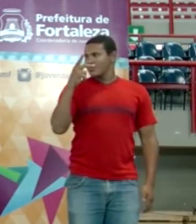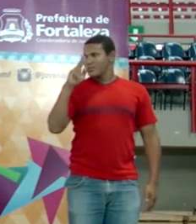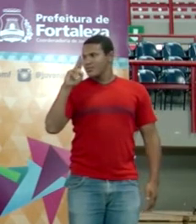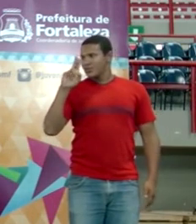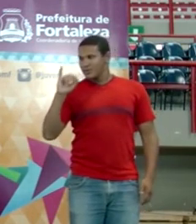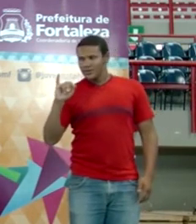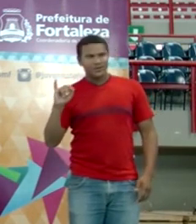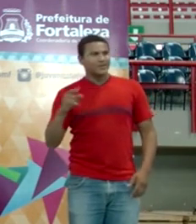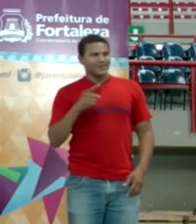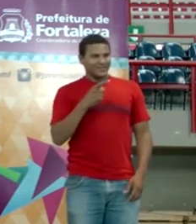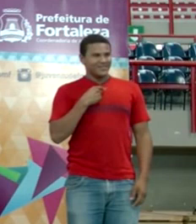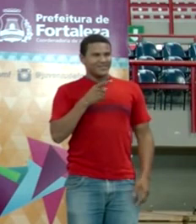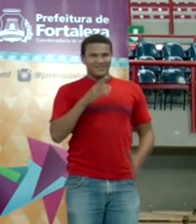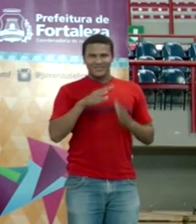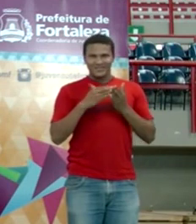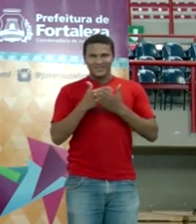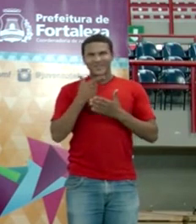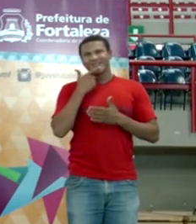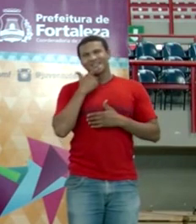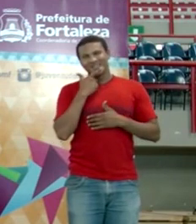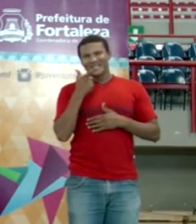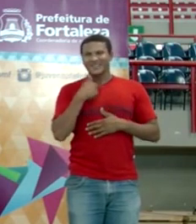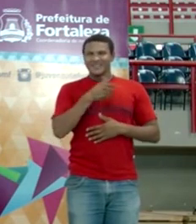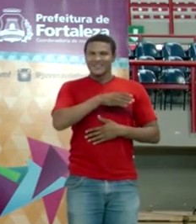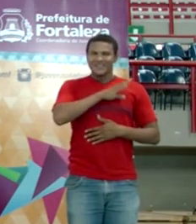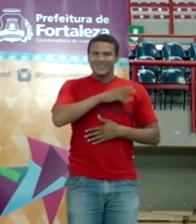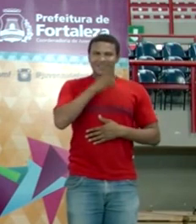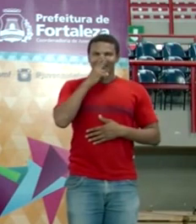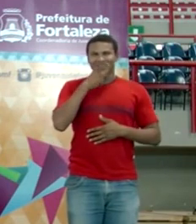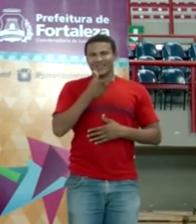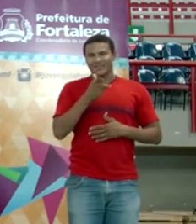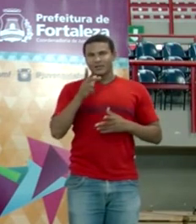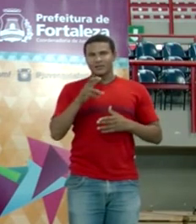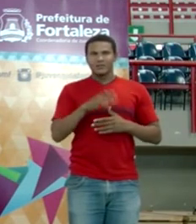da... Aí, recados do coração, tá anotado.